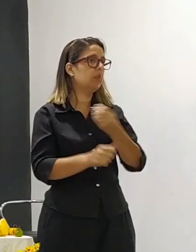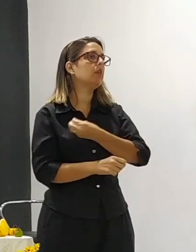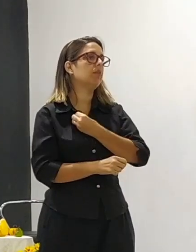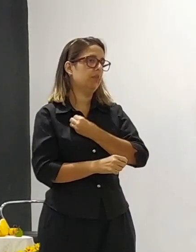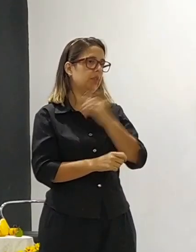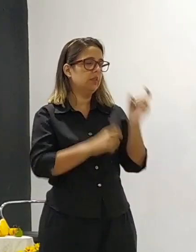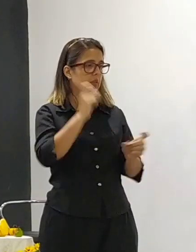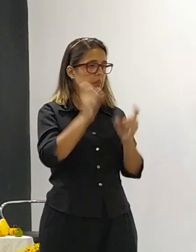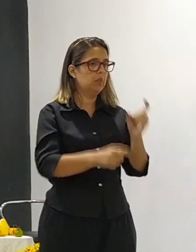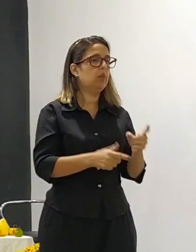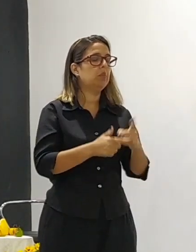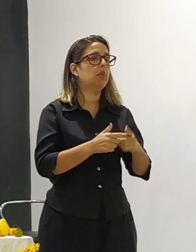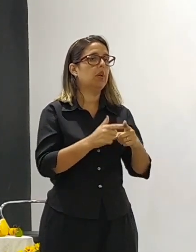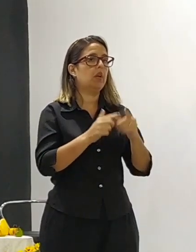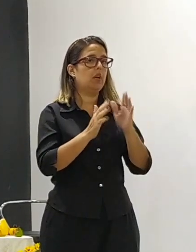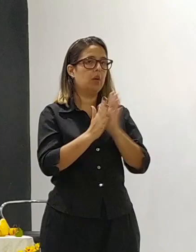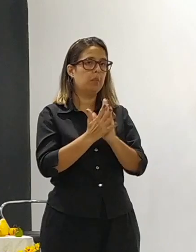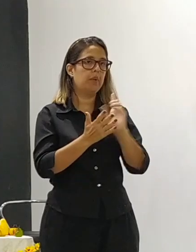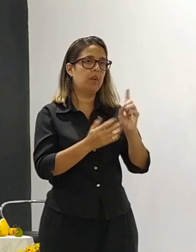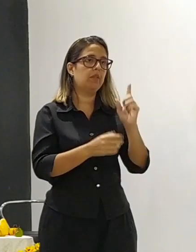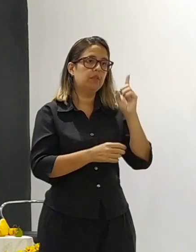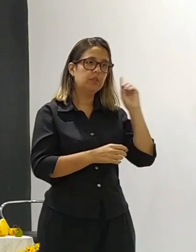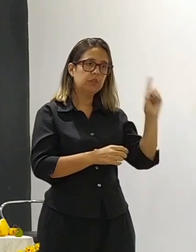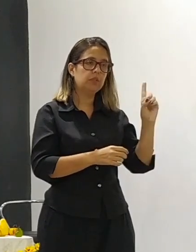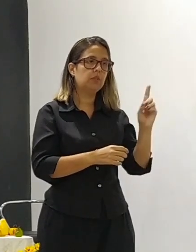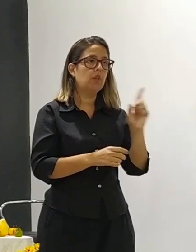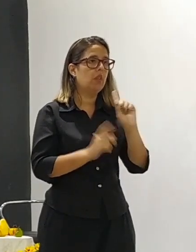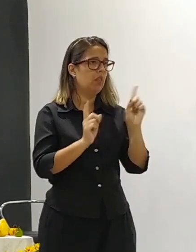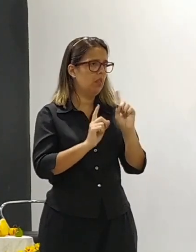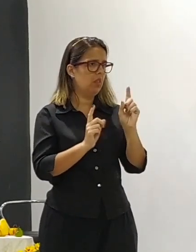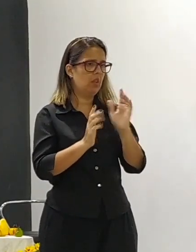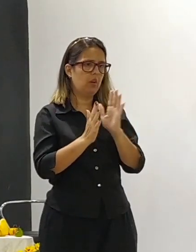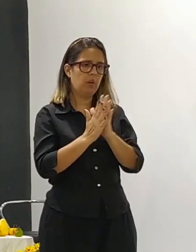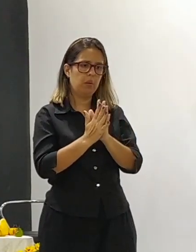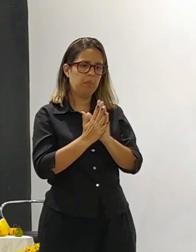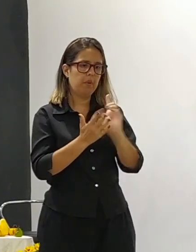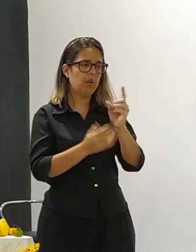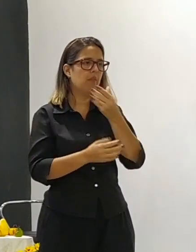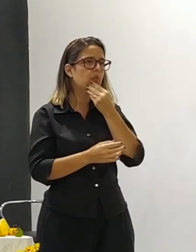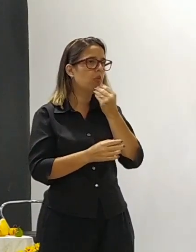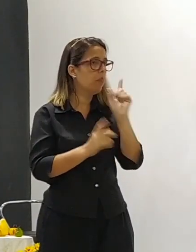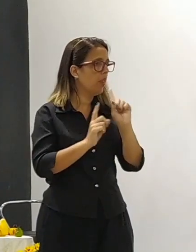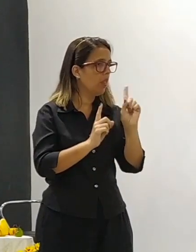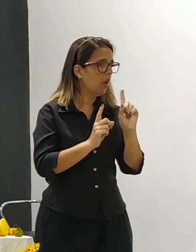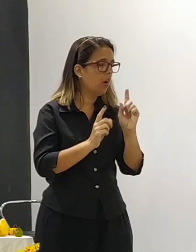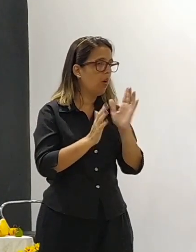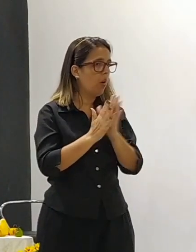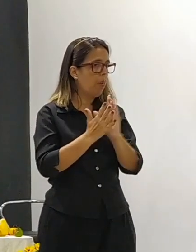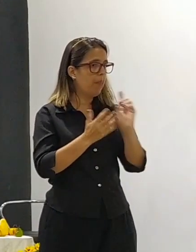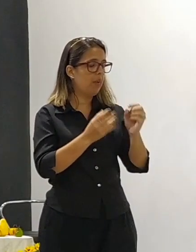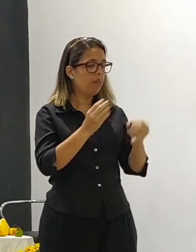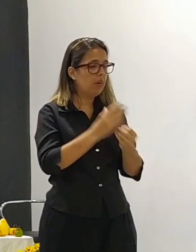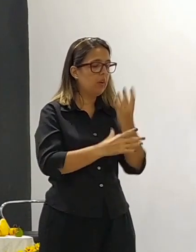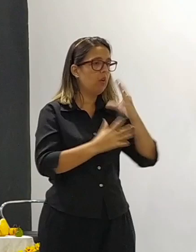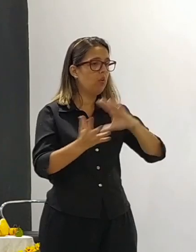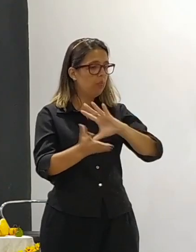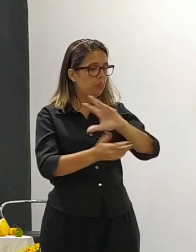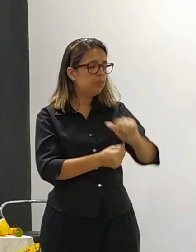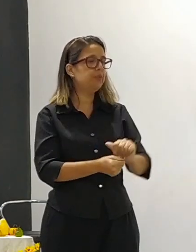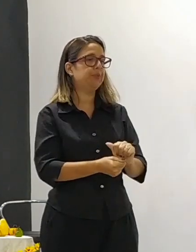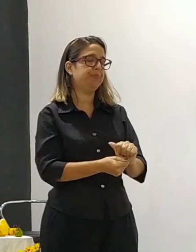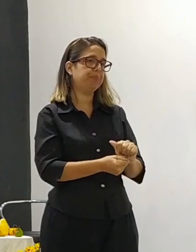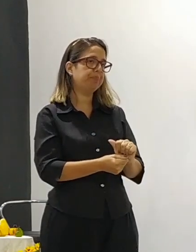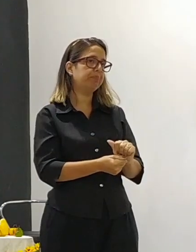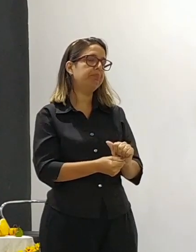a palavra de Deus, não é a palavra de homem, é a palavra que criou o mundo do nada. Foi através